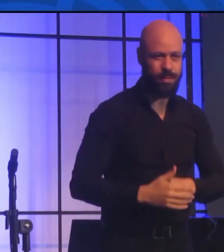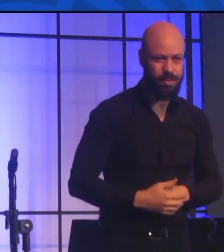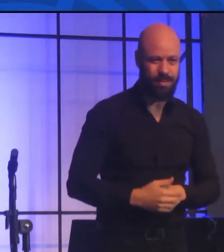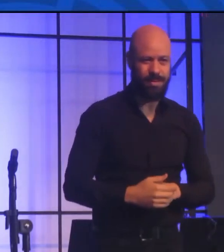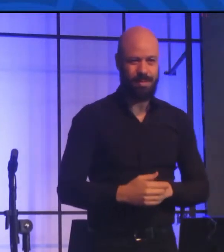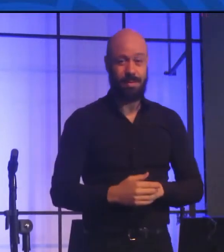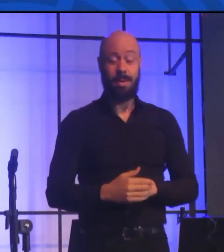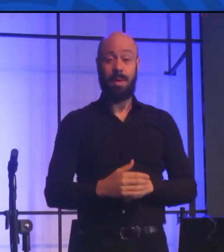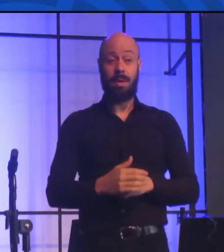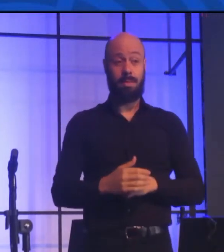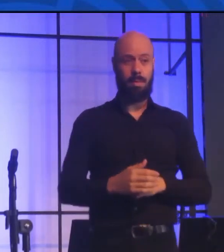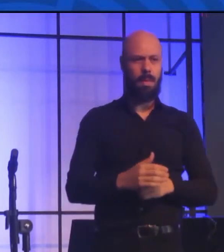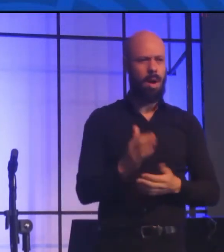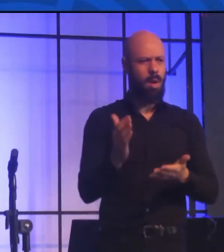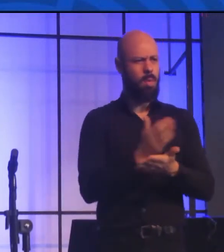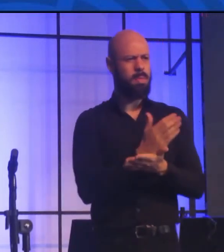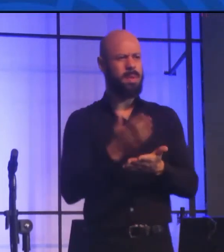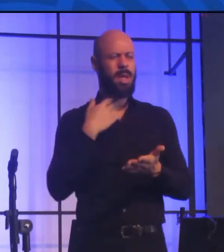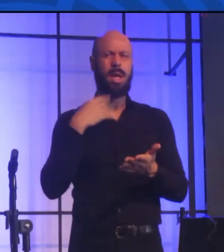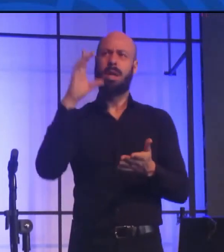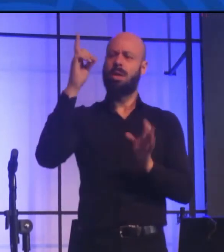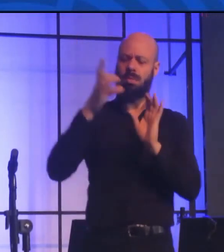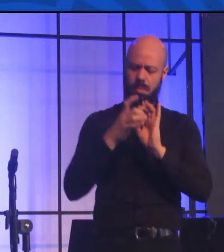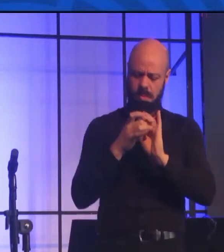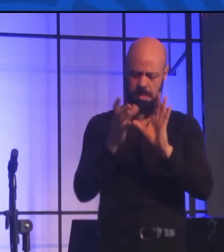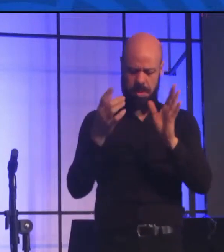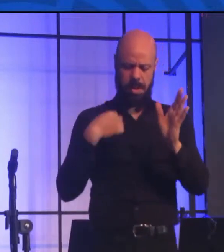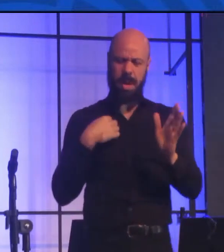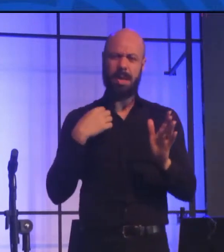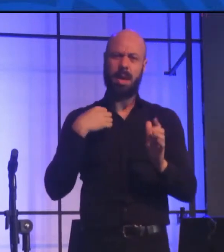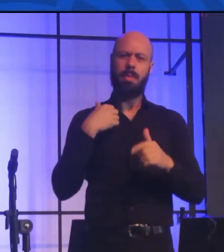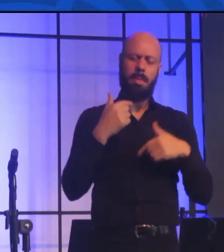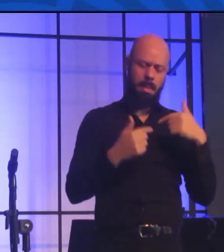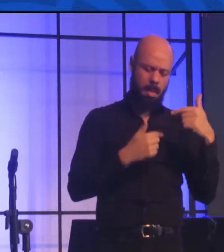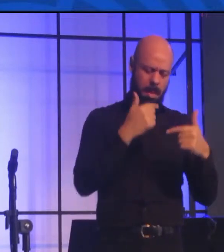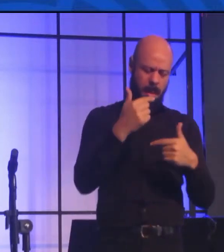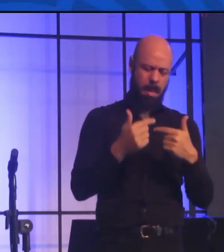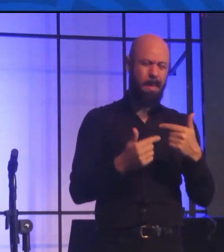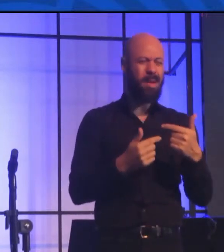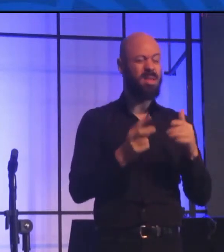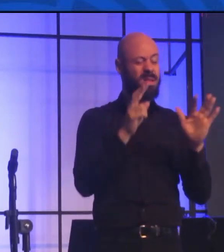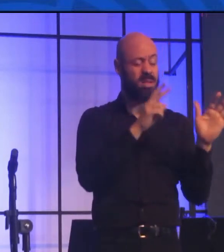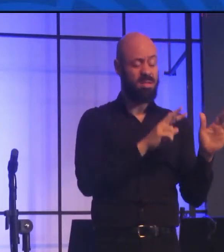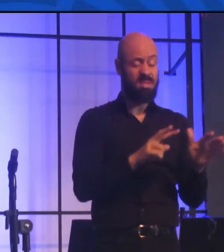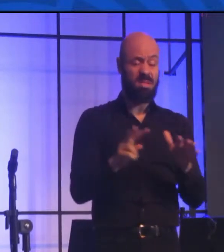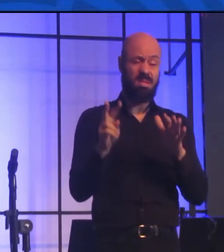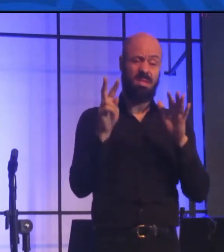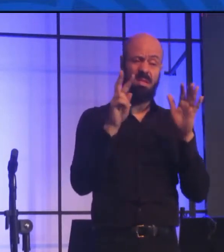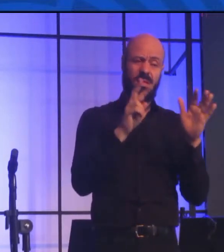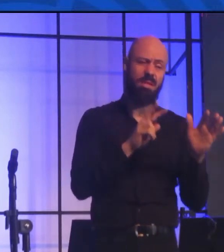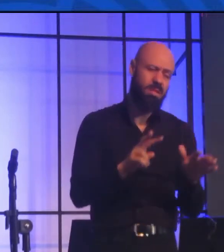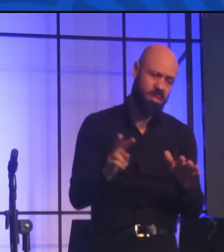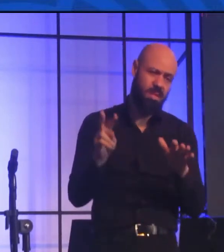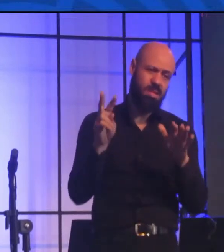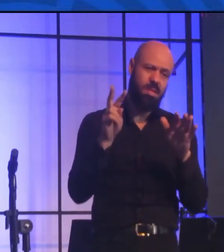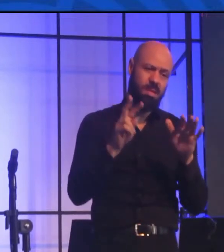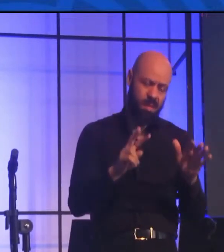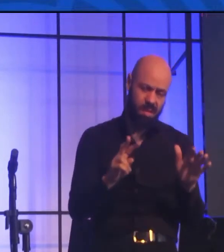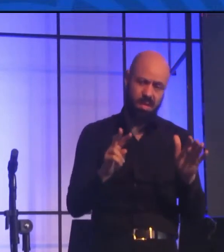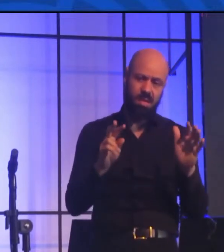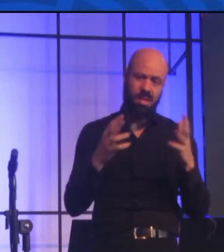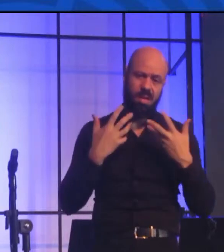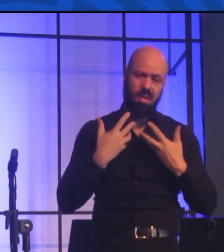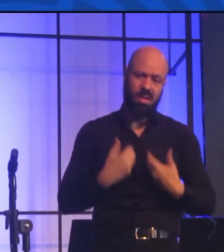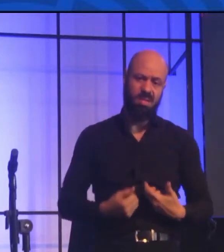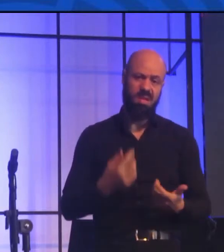se lançam. Mas depois de um tempo, depois de uns dias, depois de semanas, talvez de alguns meses, quando as coisas não